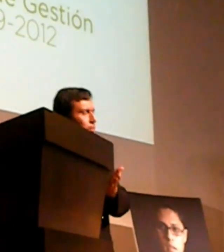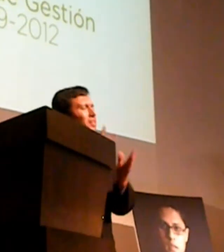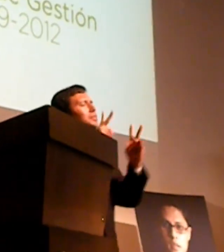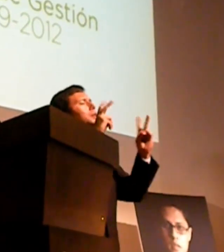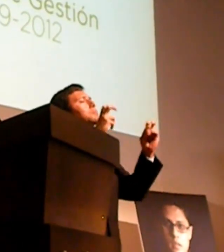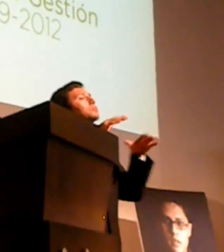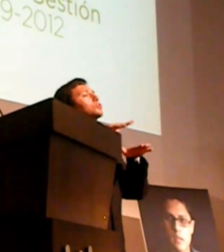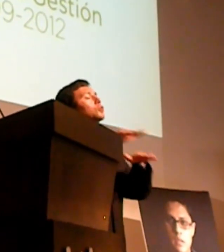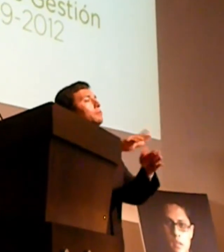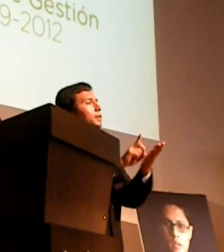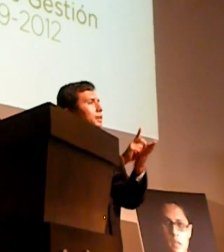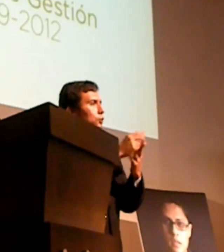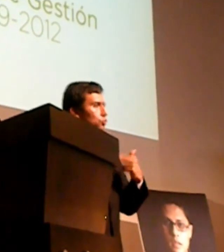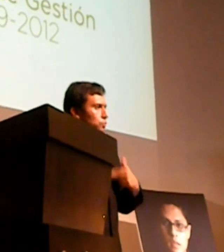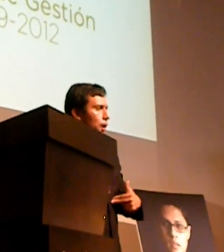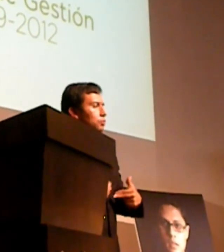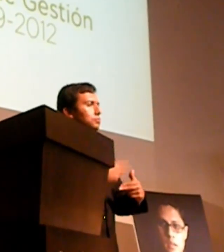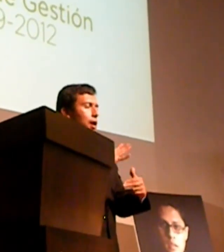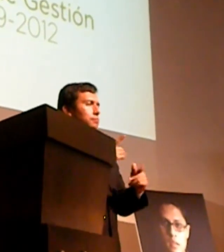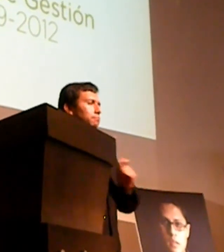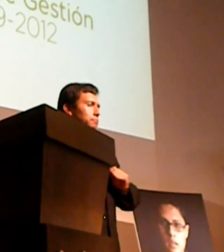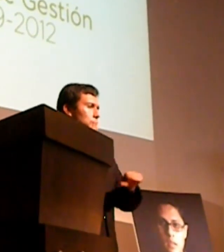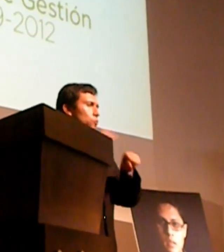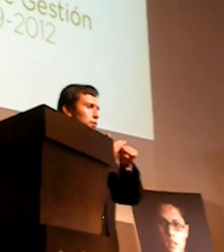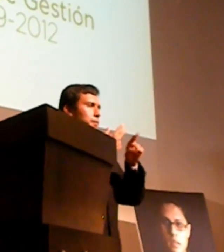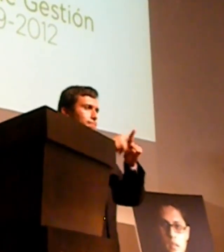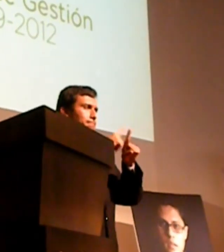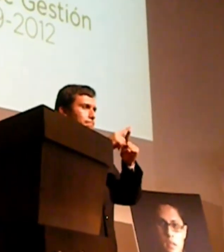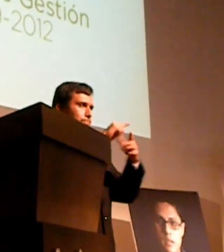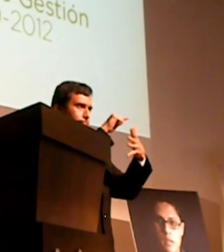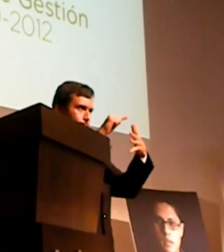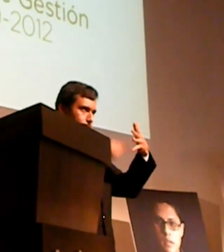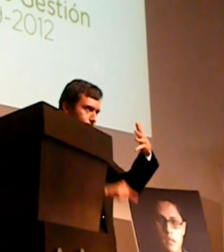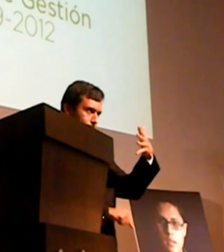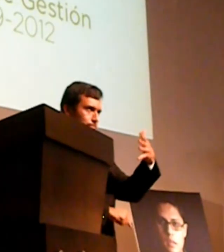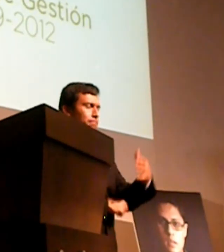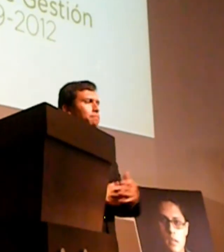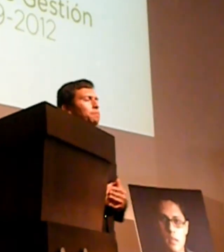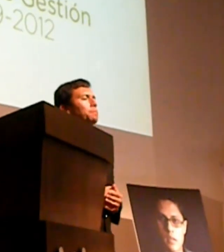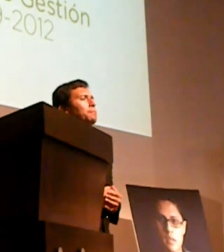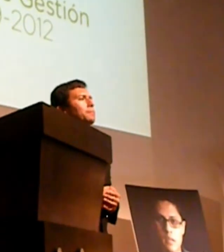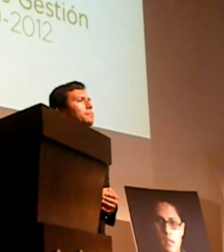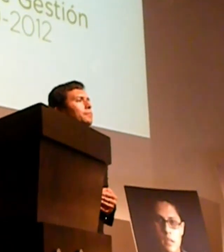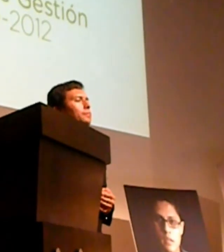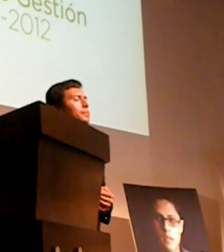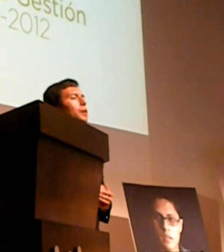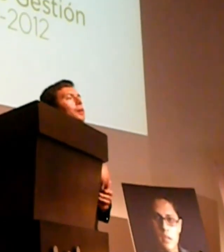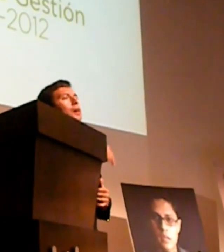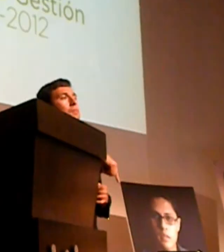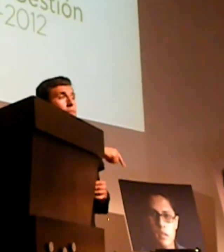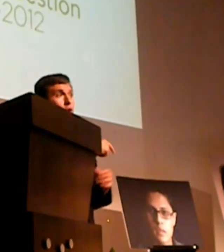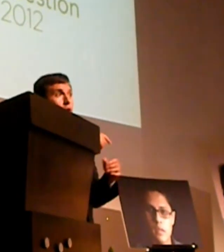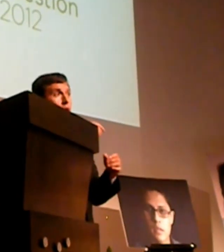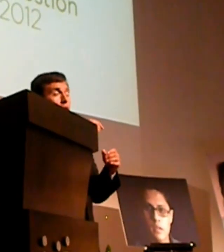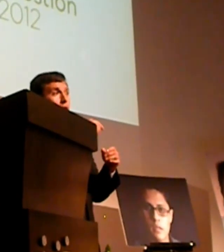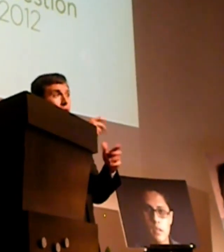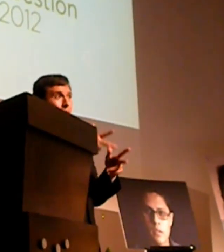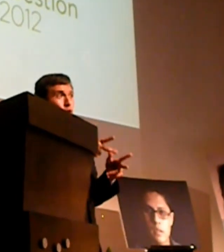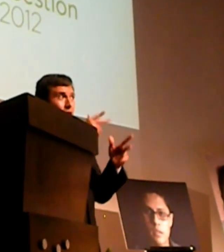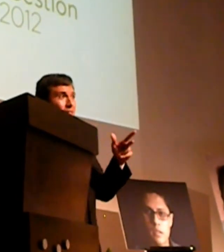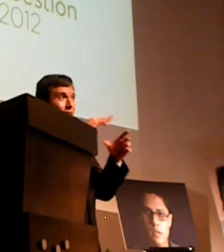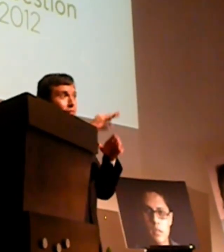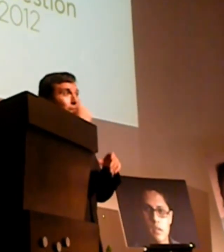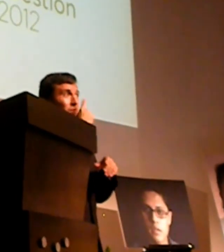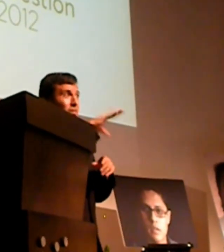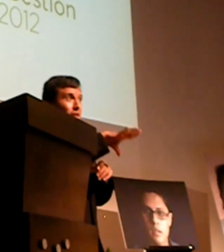humanos, entre muchas otras tareas. Es compleja la construcción consolidación de la democracia cuando ésta requiere mirada